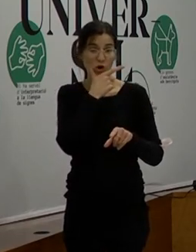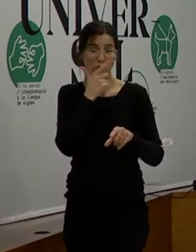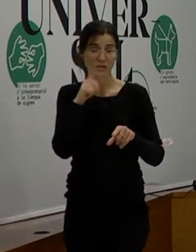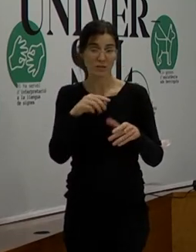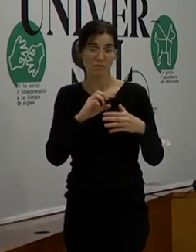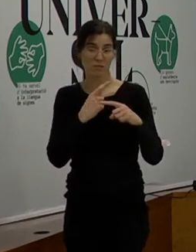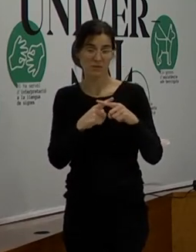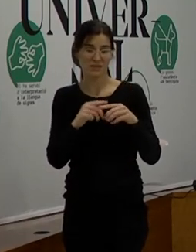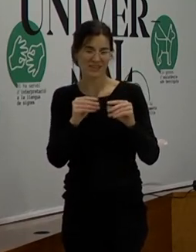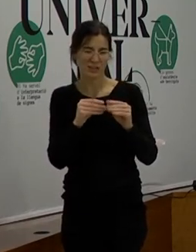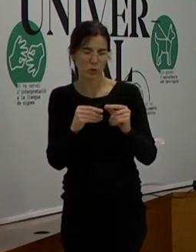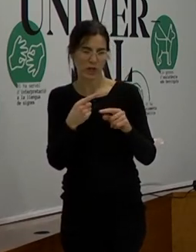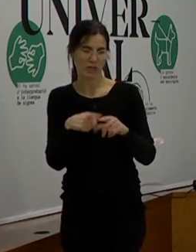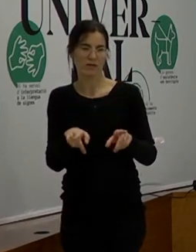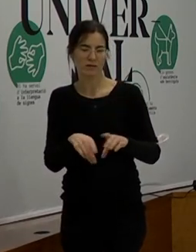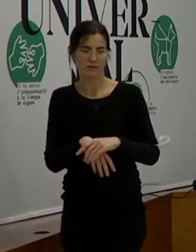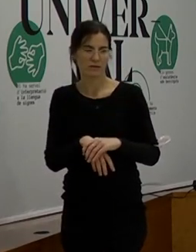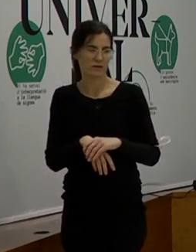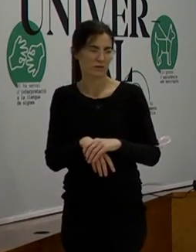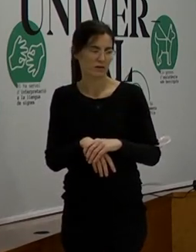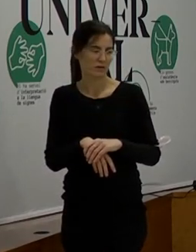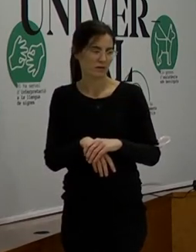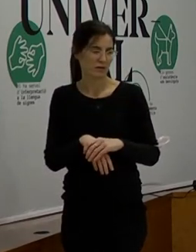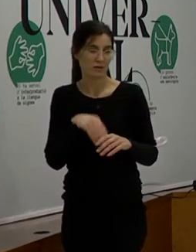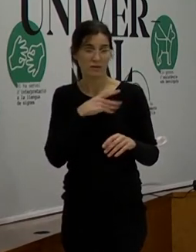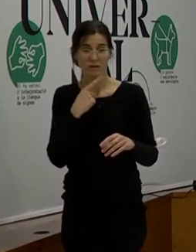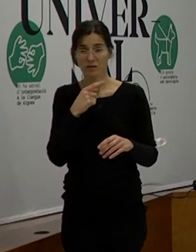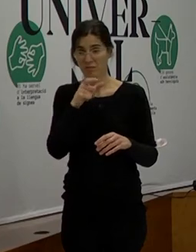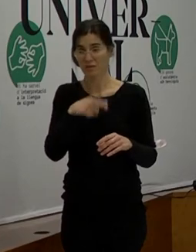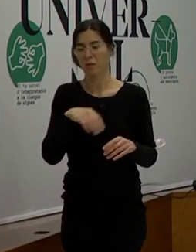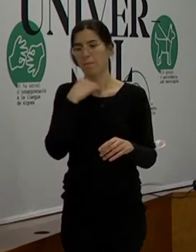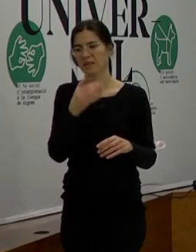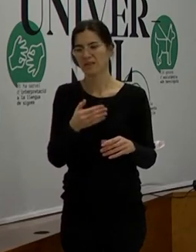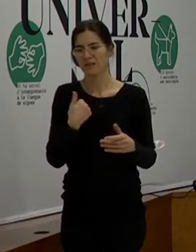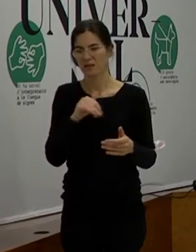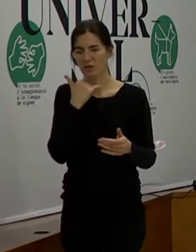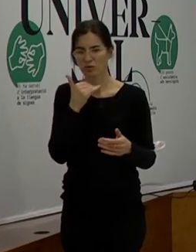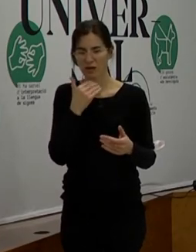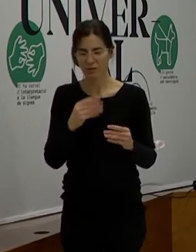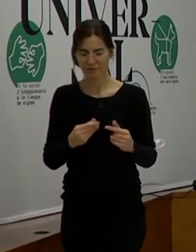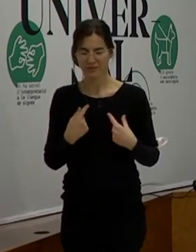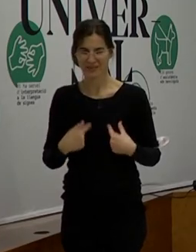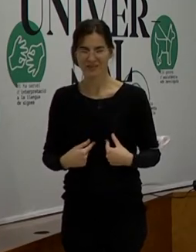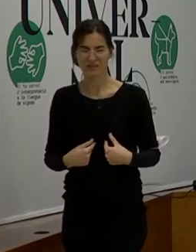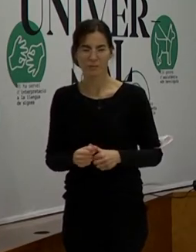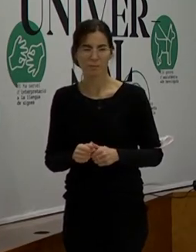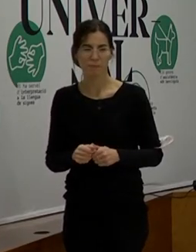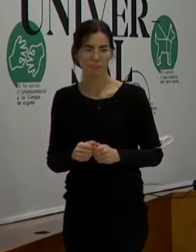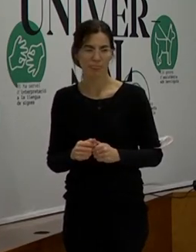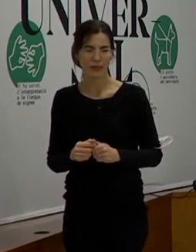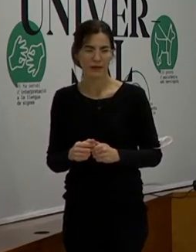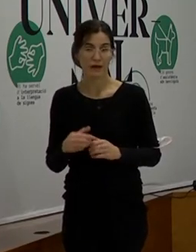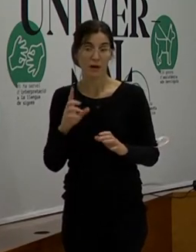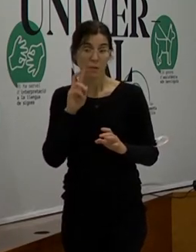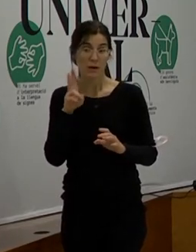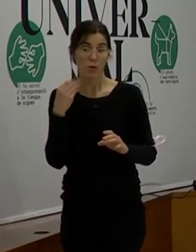textura diferent. Amb la qual cosa, ell ho nota. És una idea. Ara, fixeu-vos que les